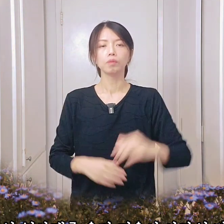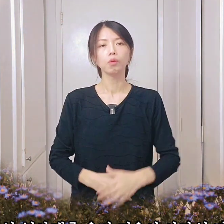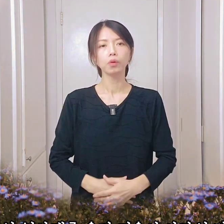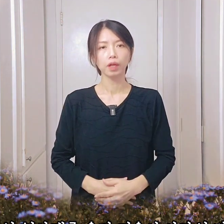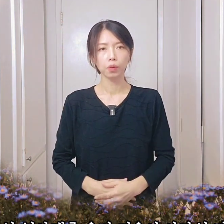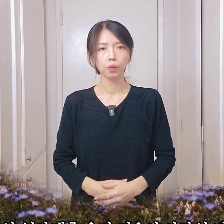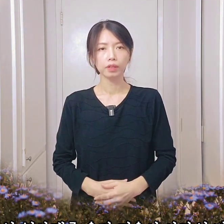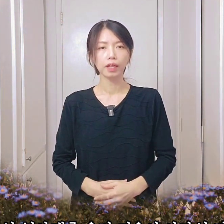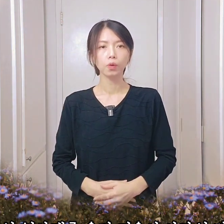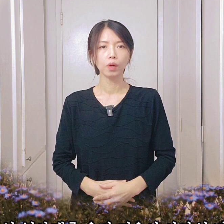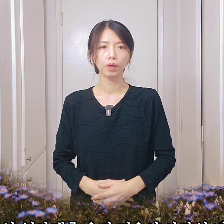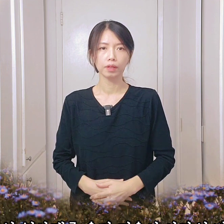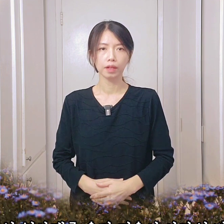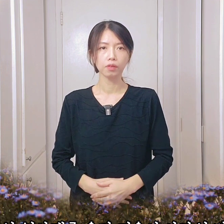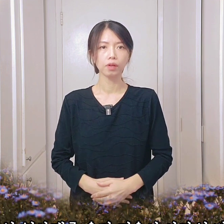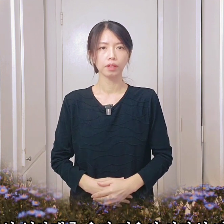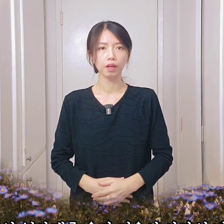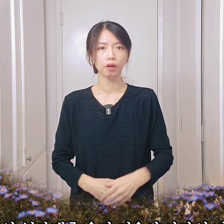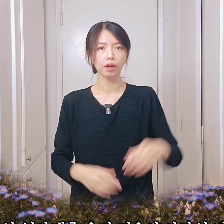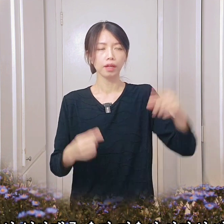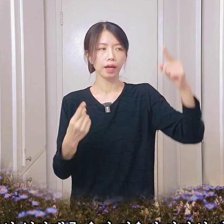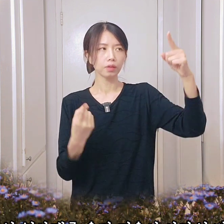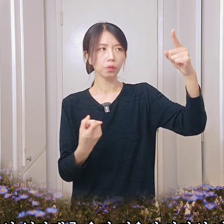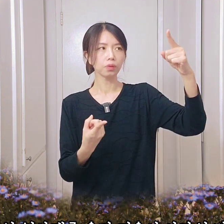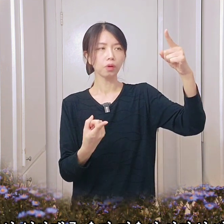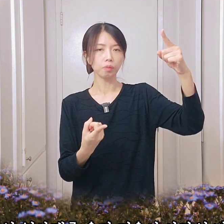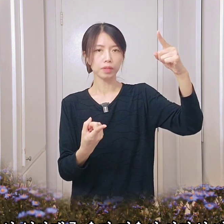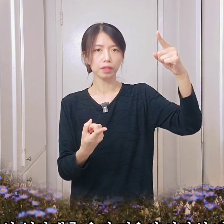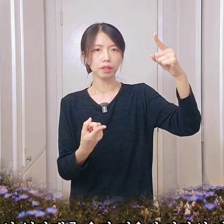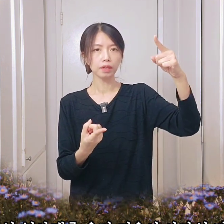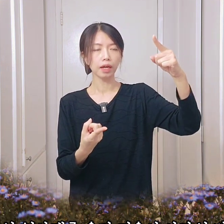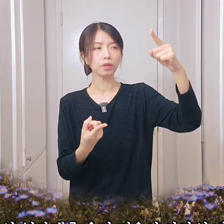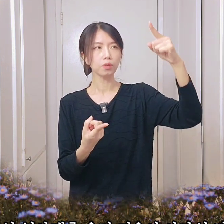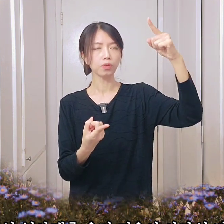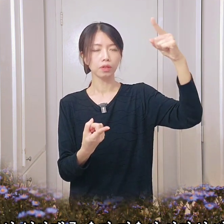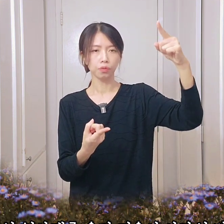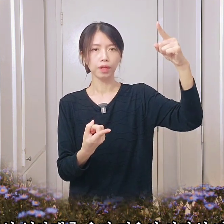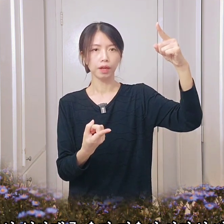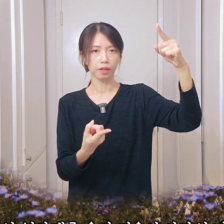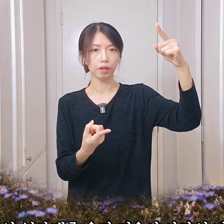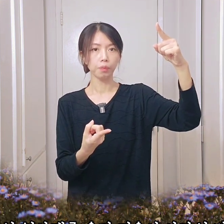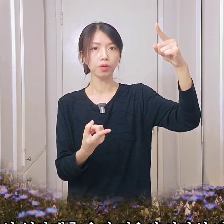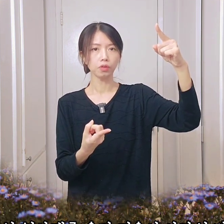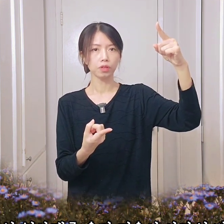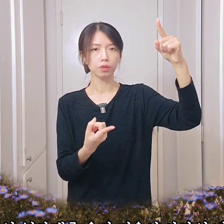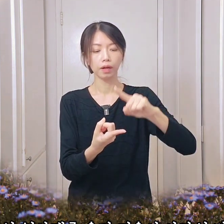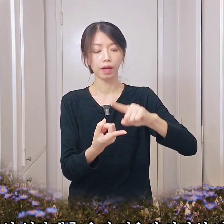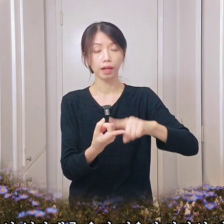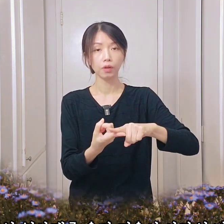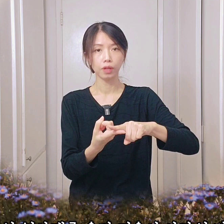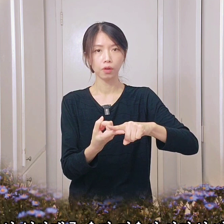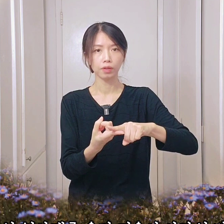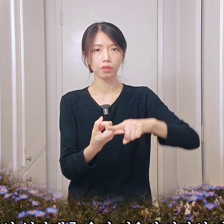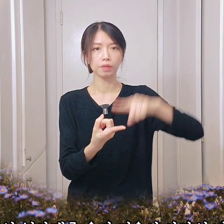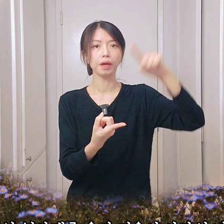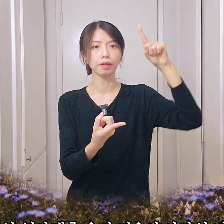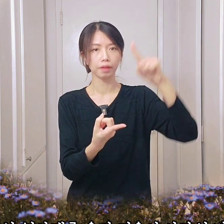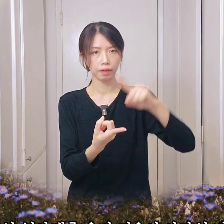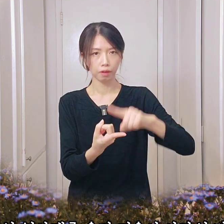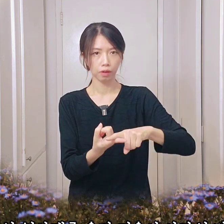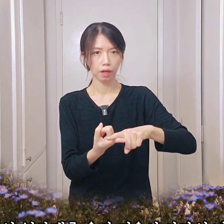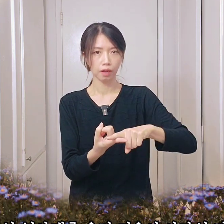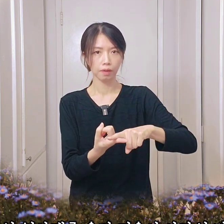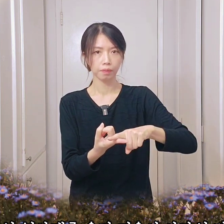형상대로, 뭐뭐대로, 그대로라고 한 뜻의 수어는요. 양손 검지를 한 손은 위에 이렇게 표현해 주시고 아래로 내려와